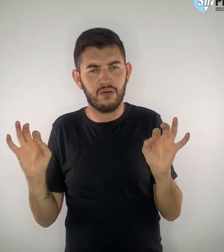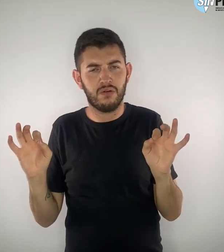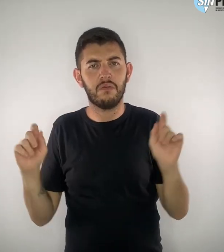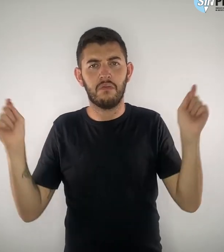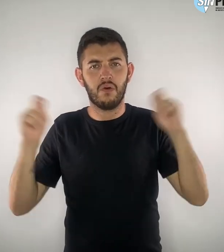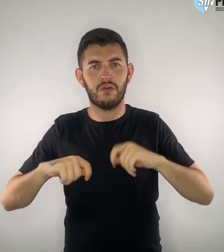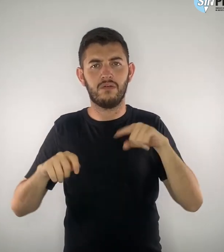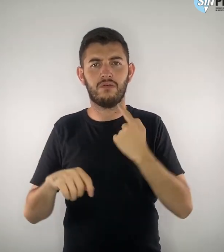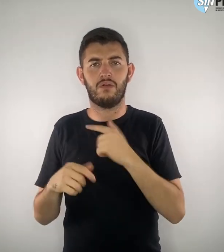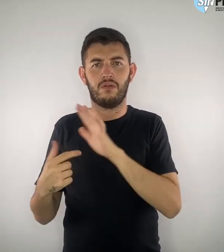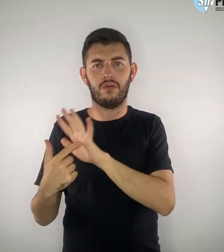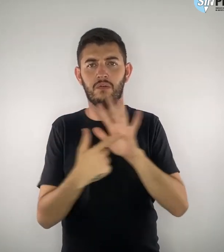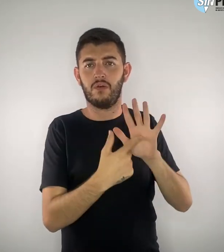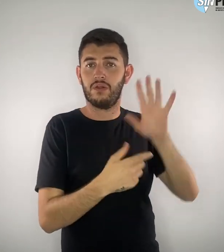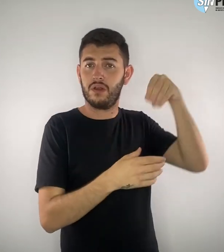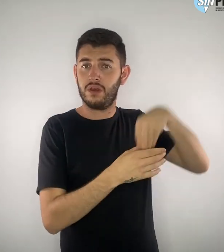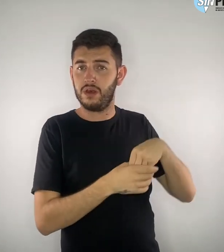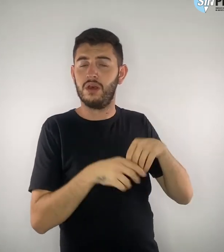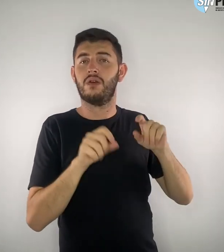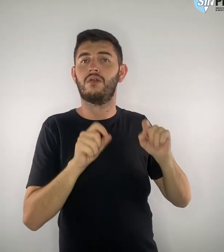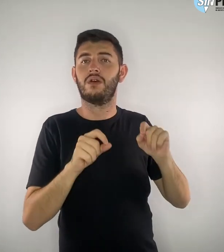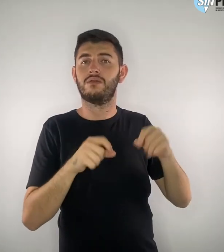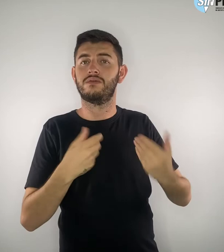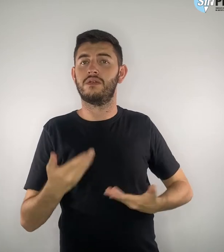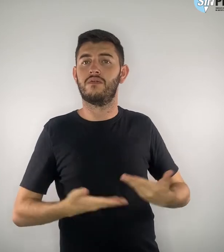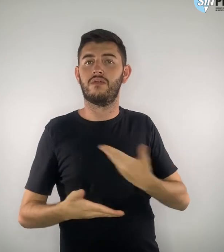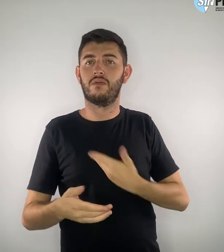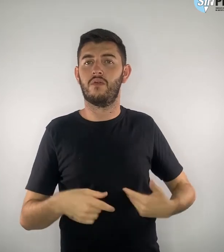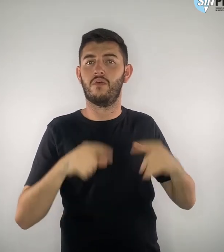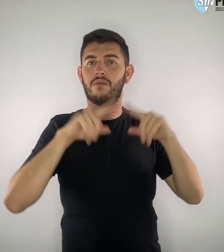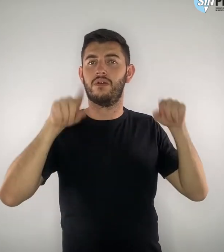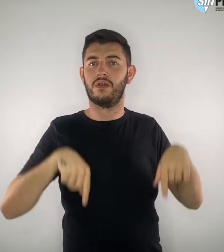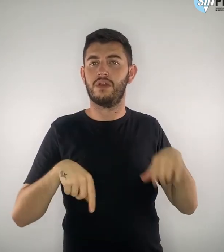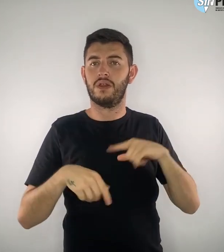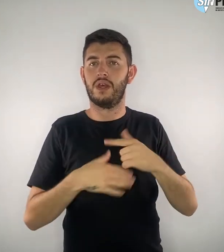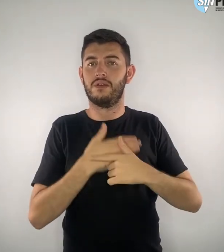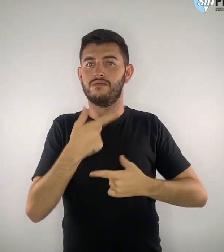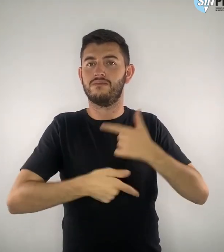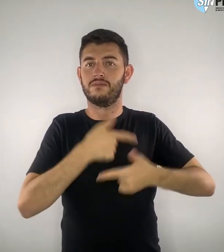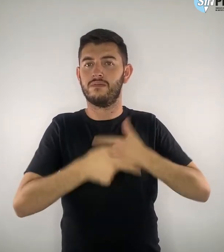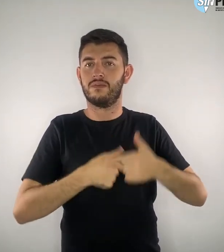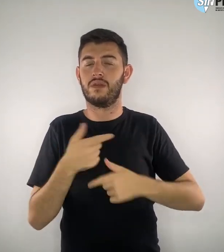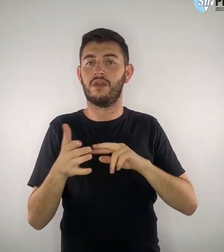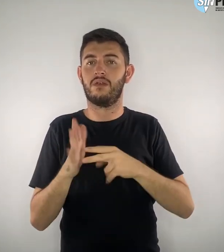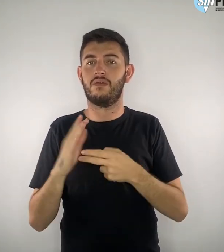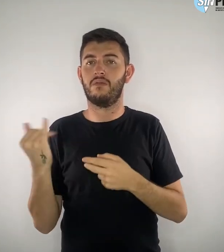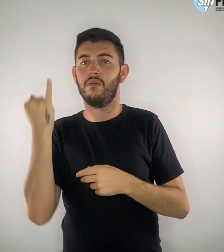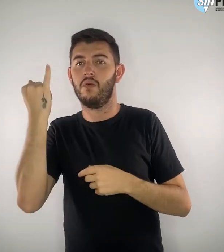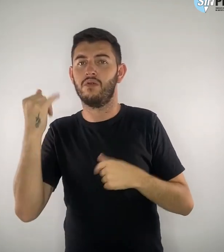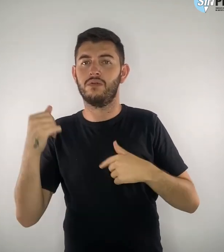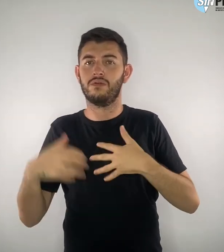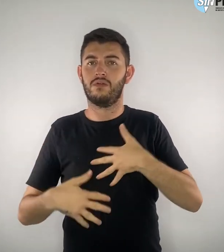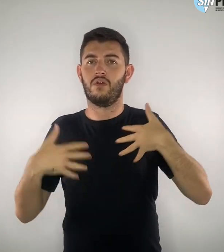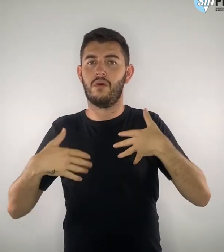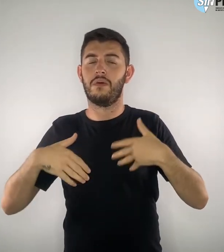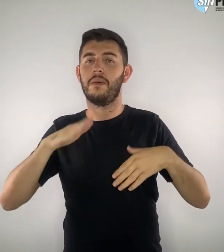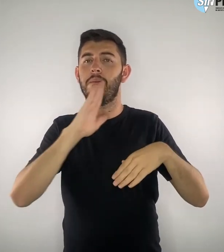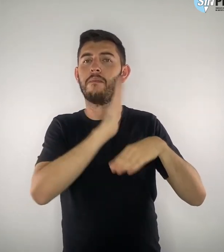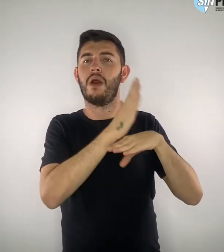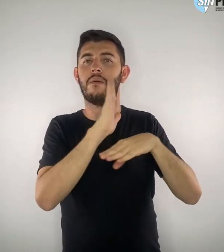que dentro do funcionalismo público existem cargos mais importantes e nobres do que outros, a ponto de um